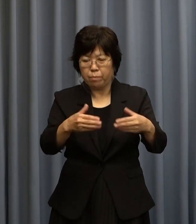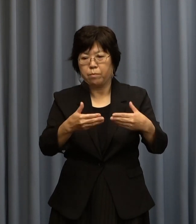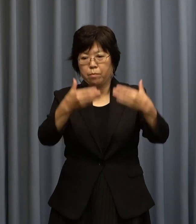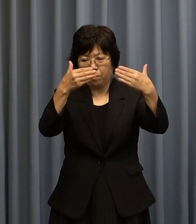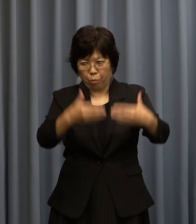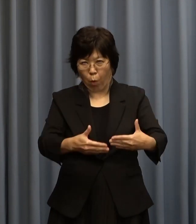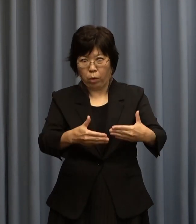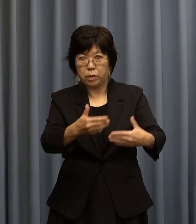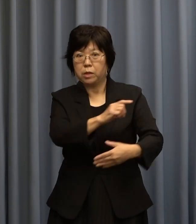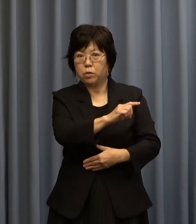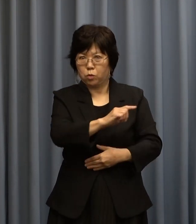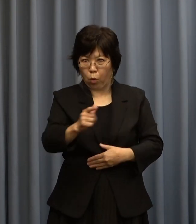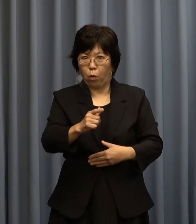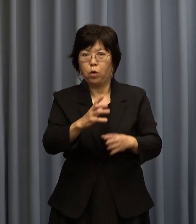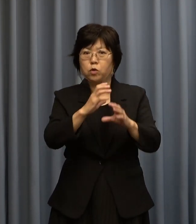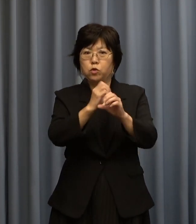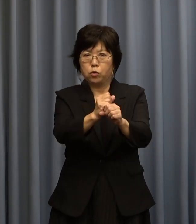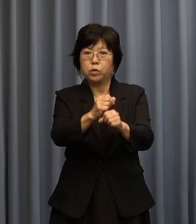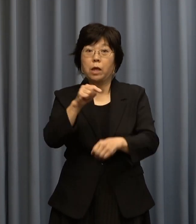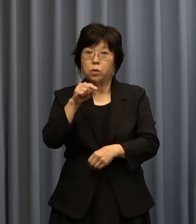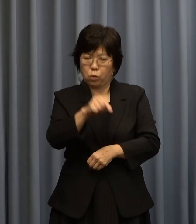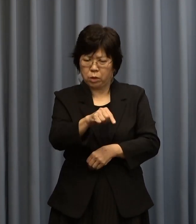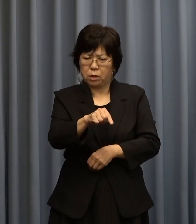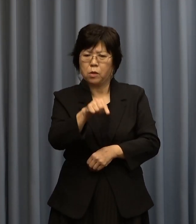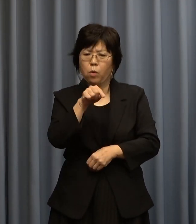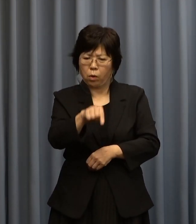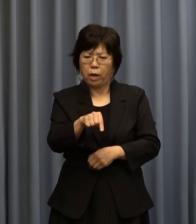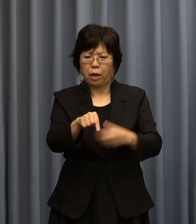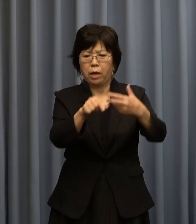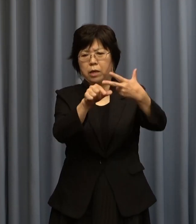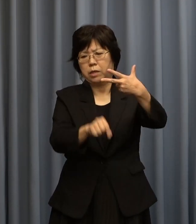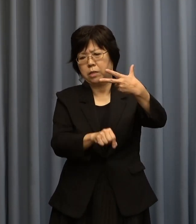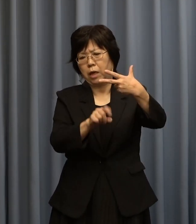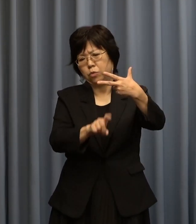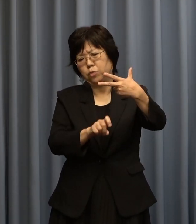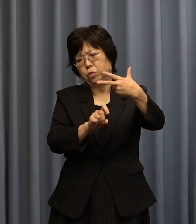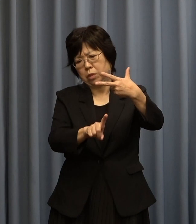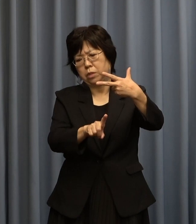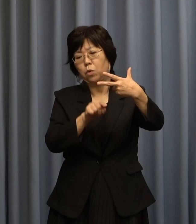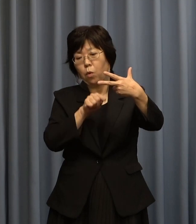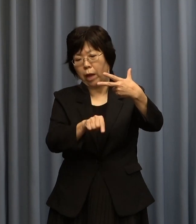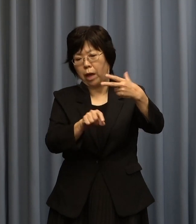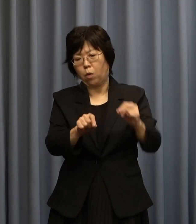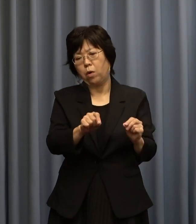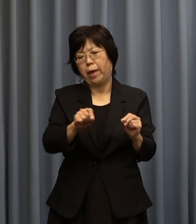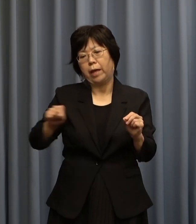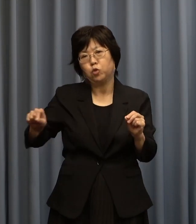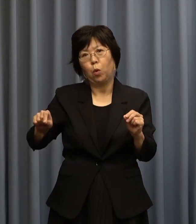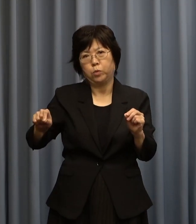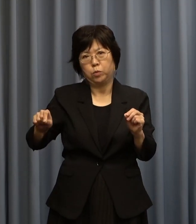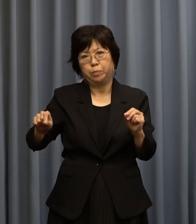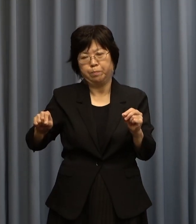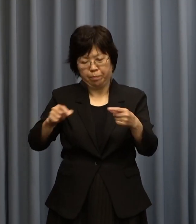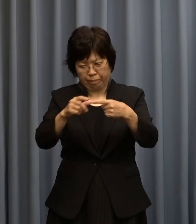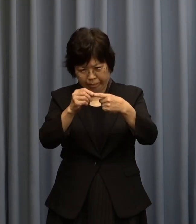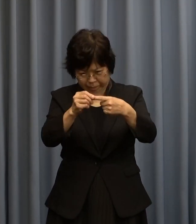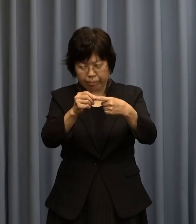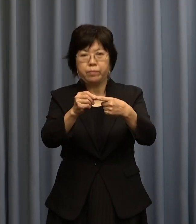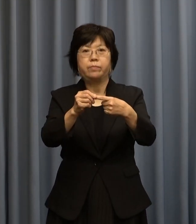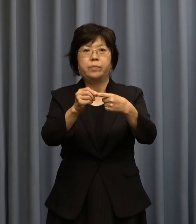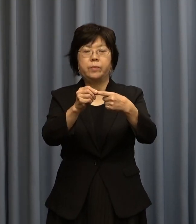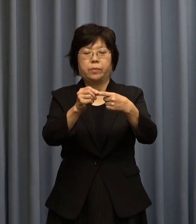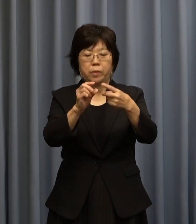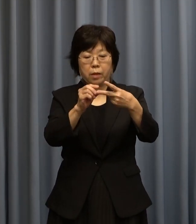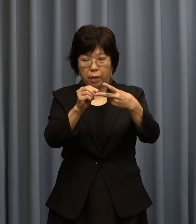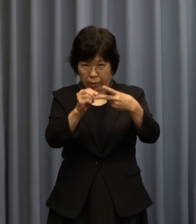、これを延長するということ、そしてその対象については、現在のさい